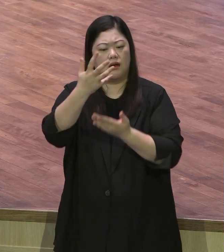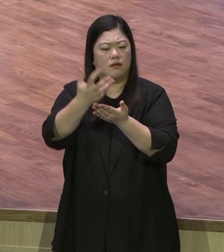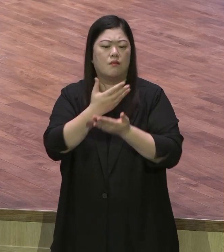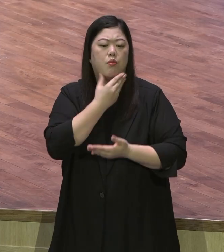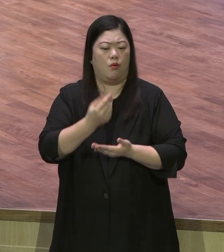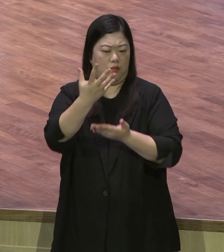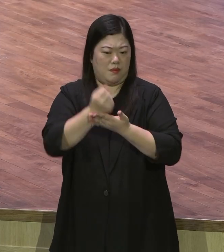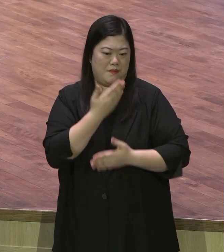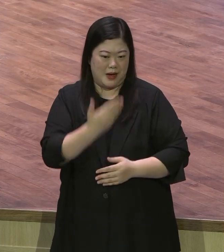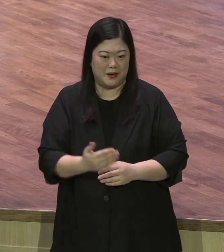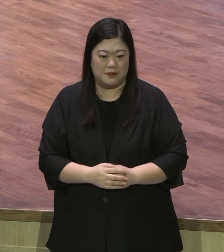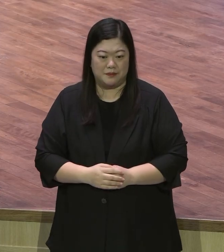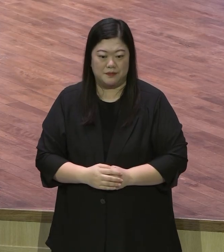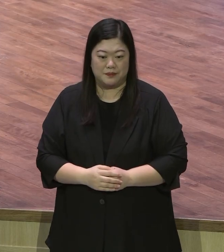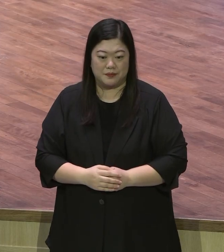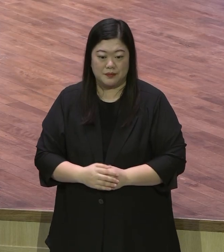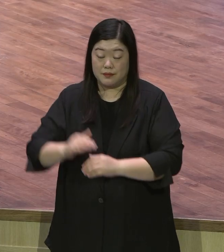말씀대로 준행하면 살 것이요.